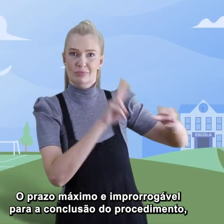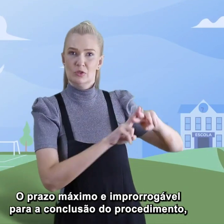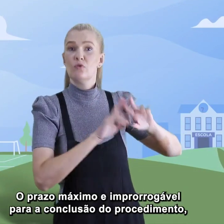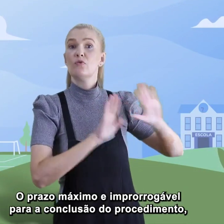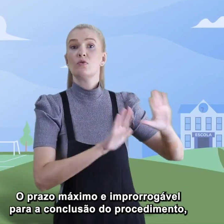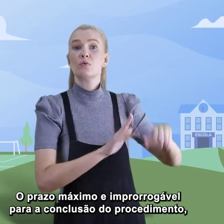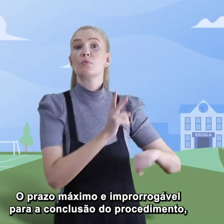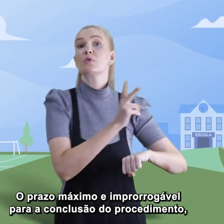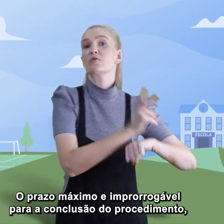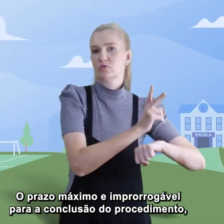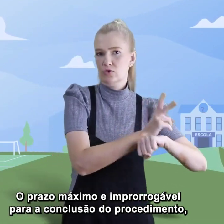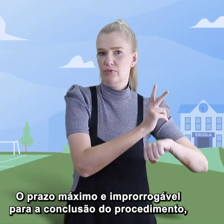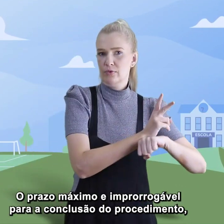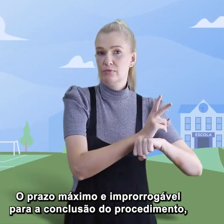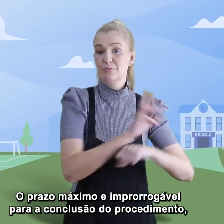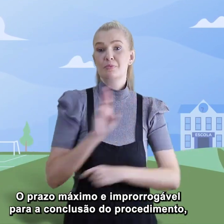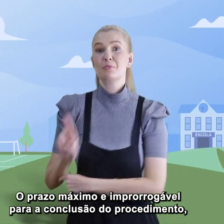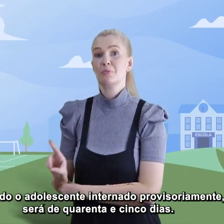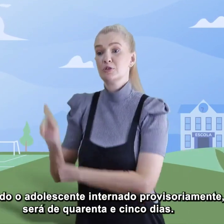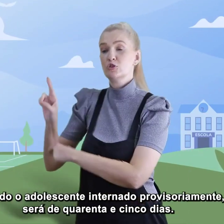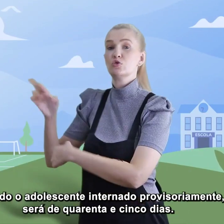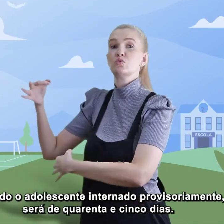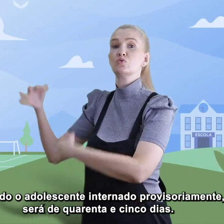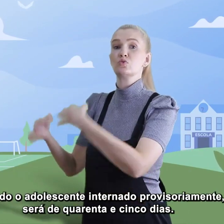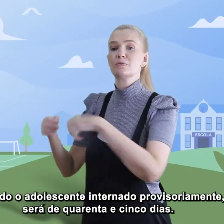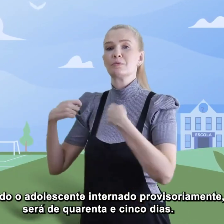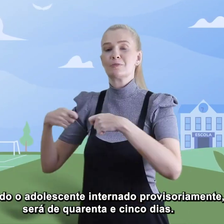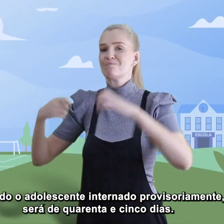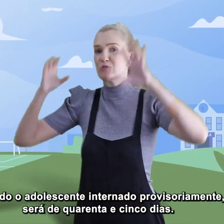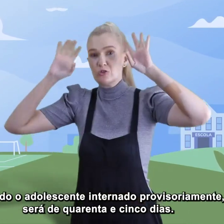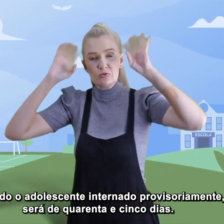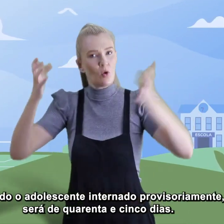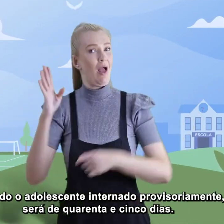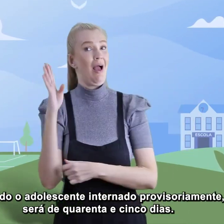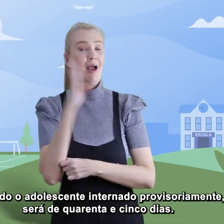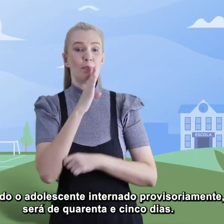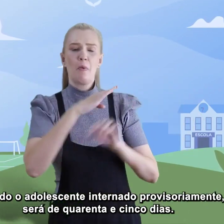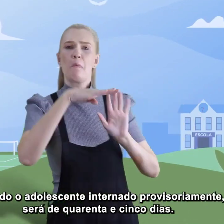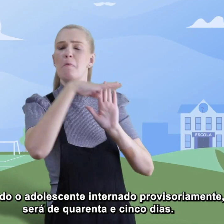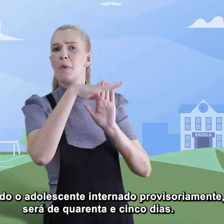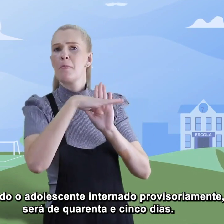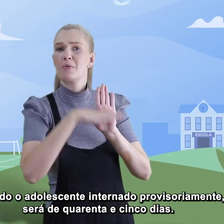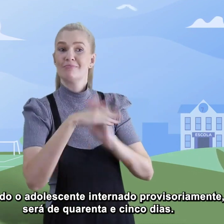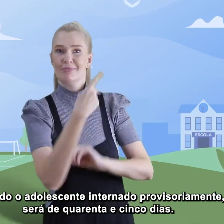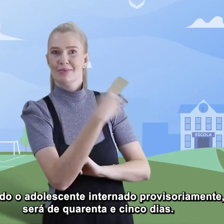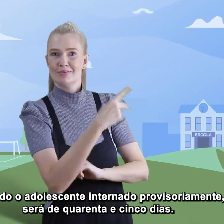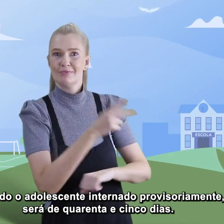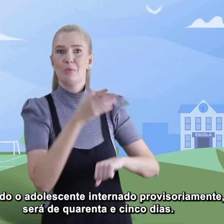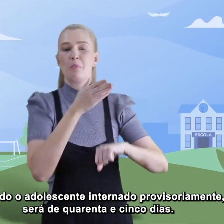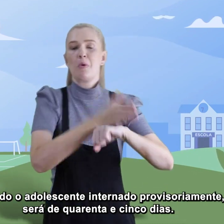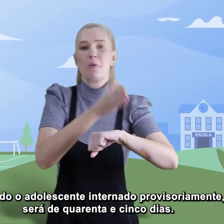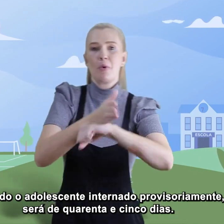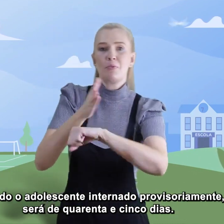improrrogável para a conclusão do procedimento, estando o adolescente internado provisoriamente, será de 45